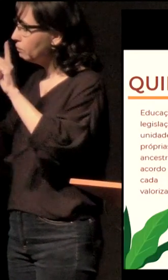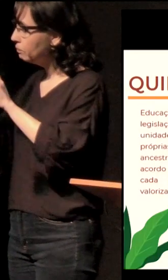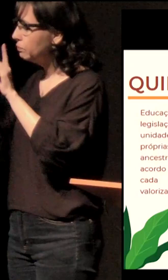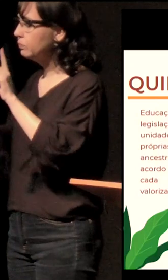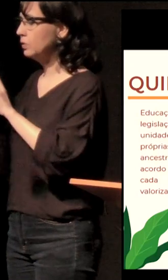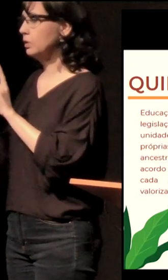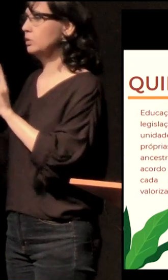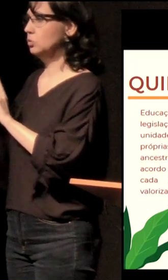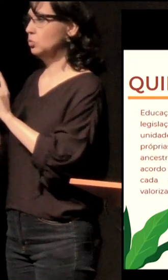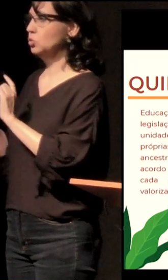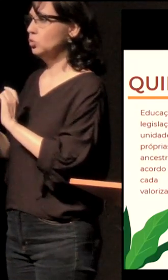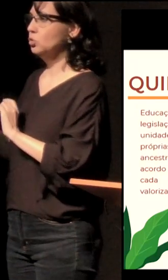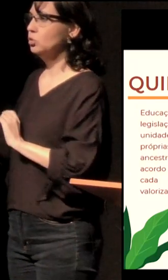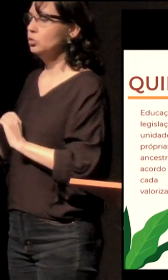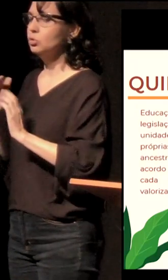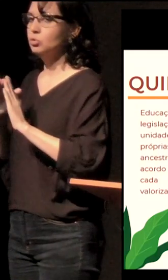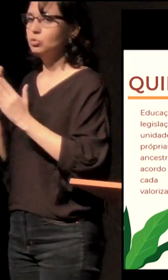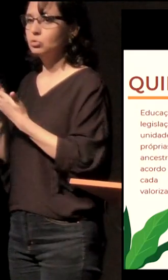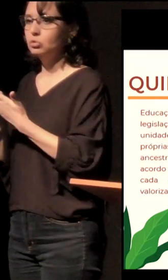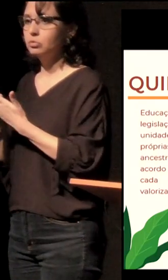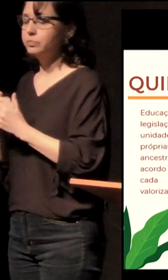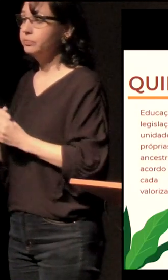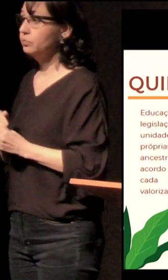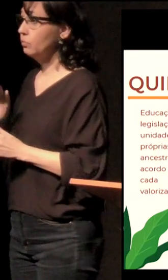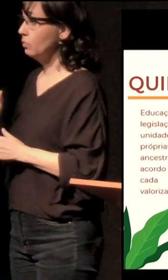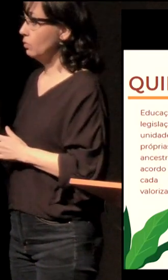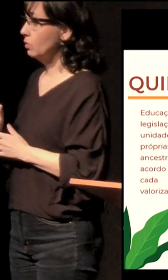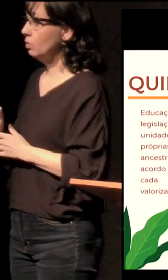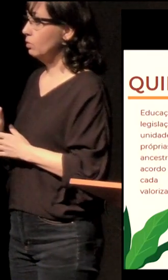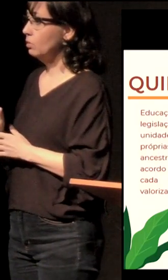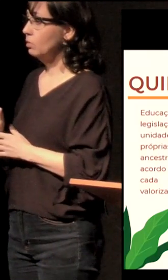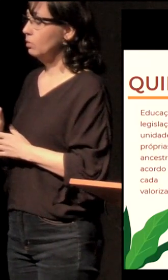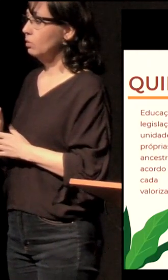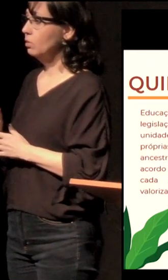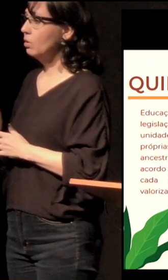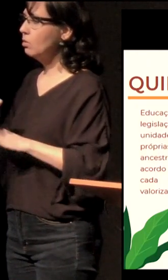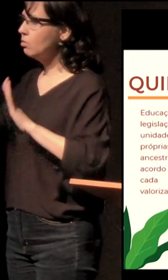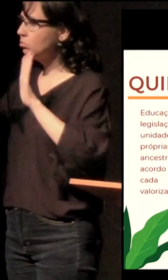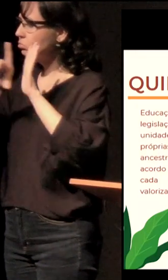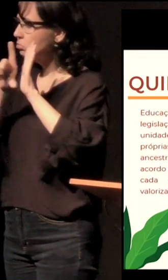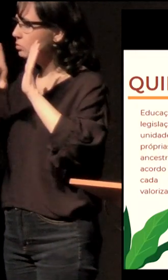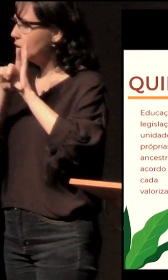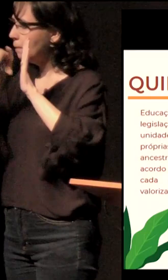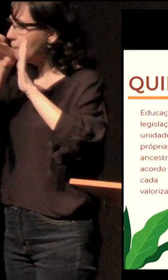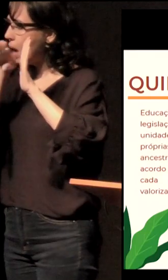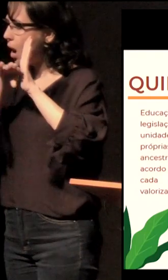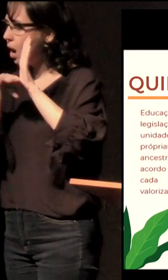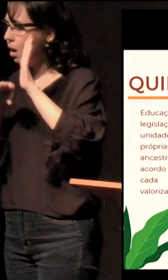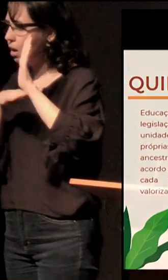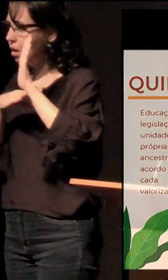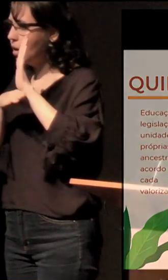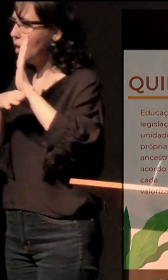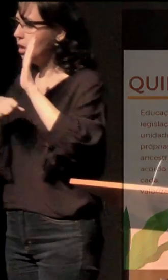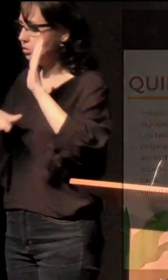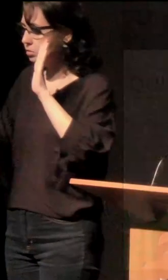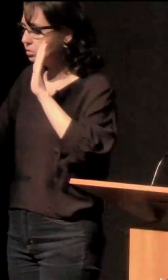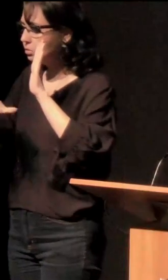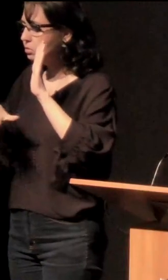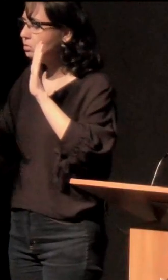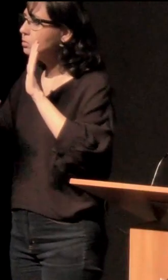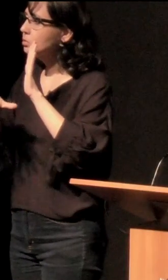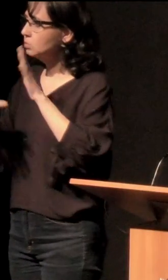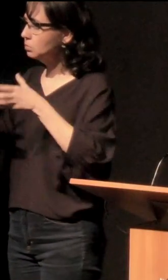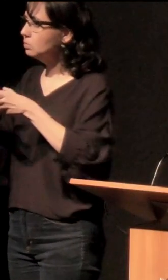é a educação quilombola ela tá prevista na legislação né É E